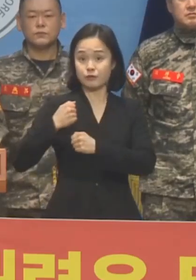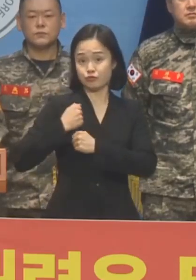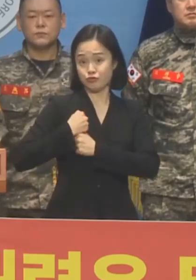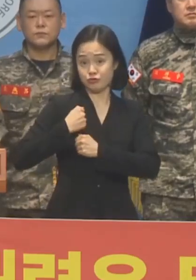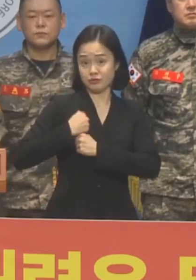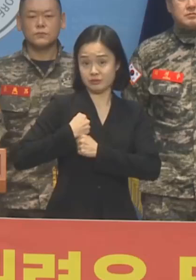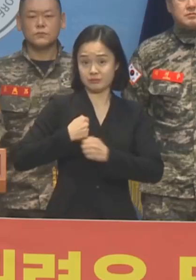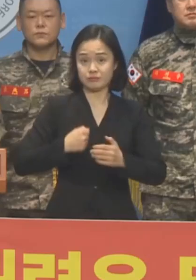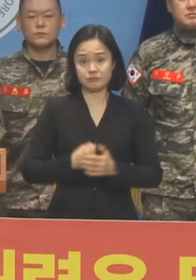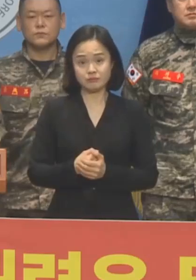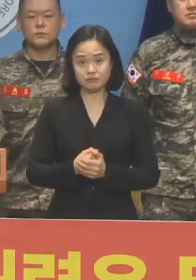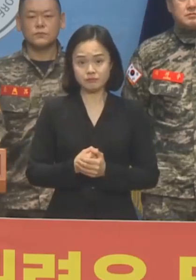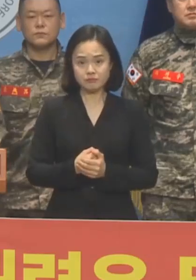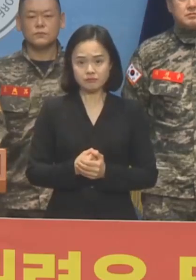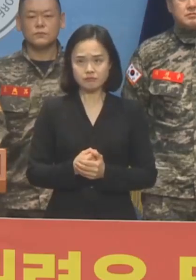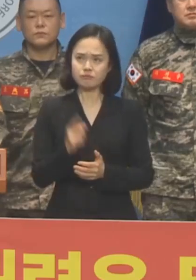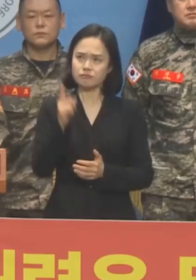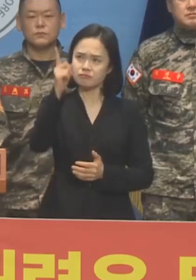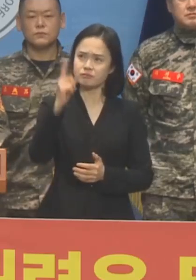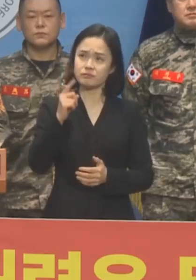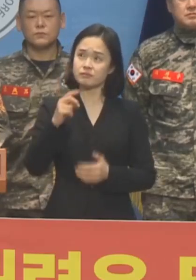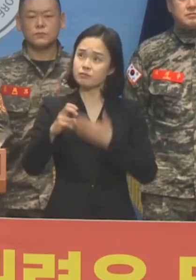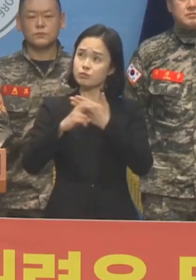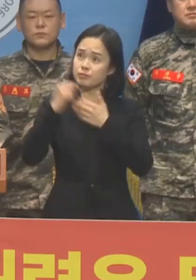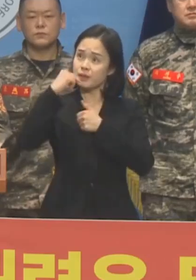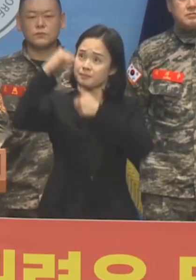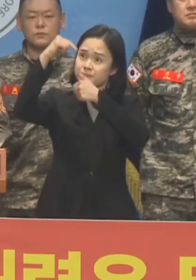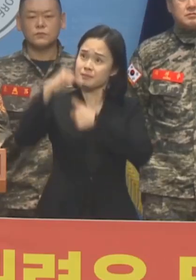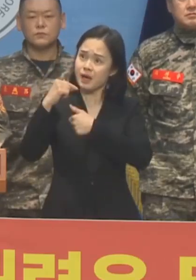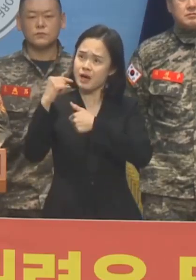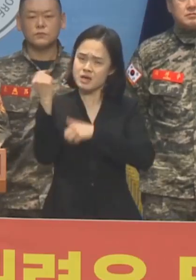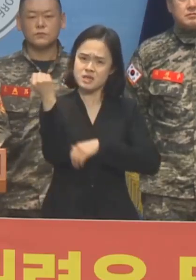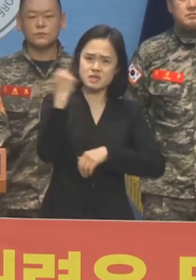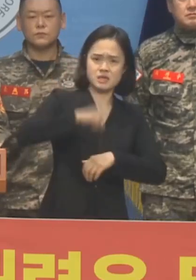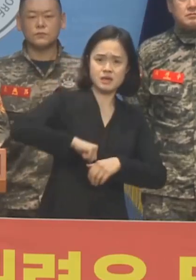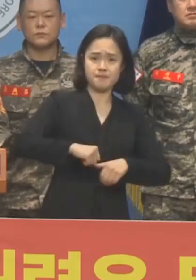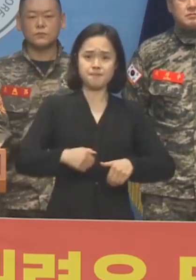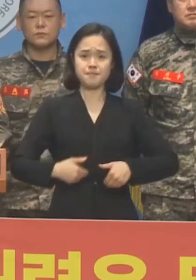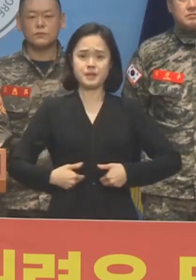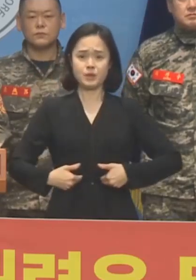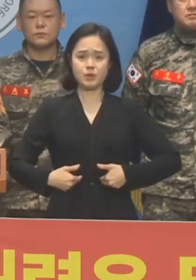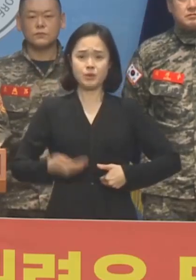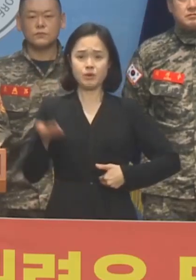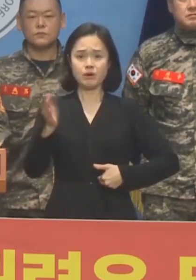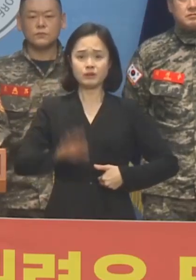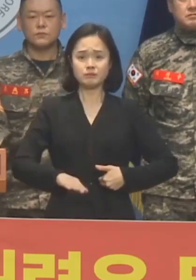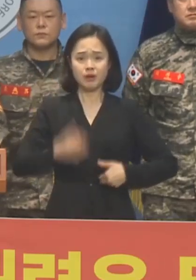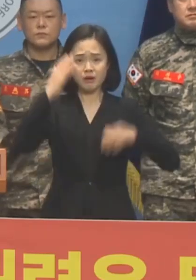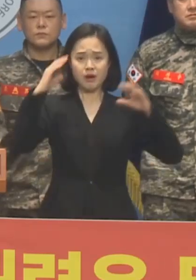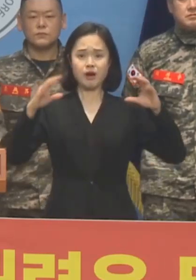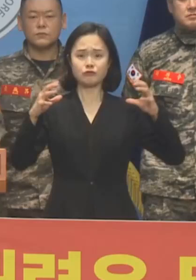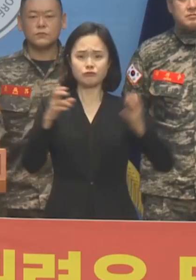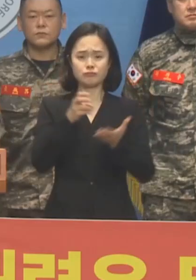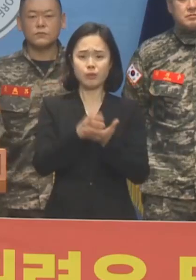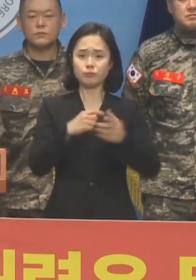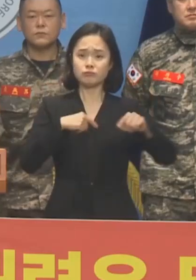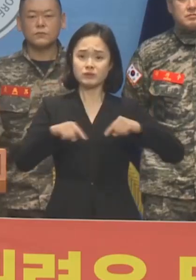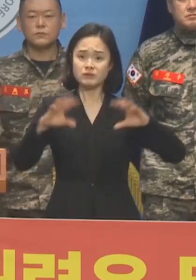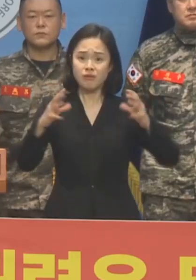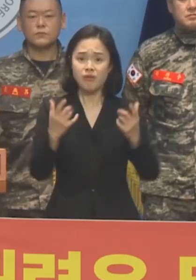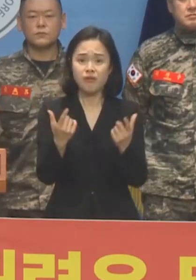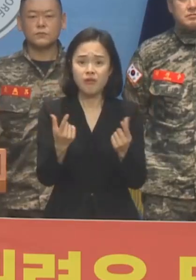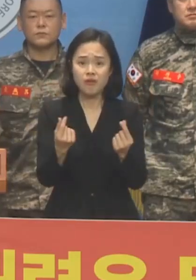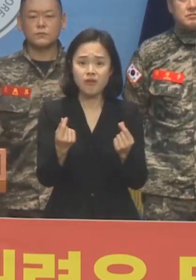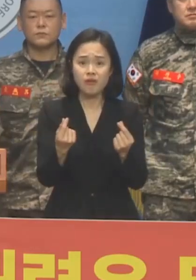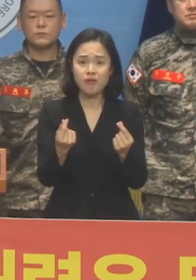명령을 거부했어야 했습니다. 그런데 법치주의 국가 대한민국의 군경 수뇌부에